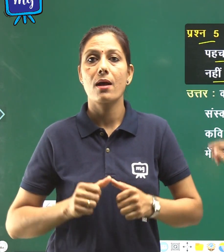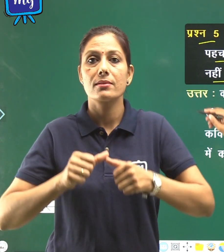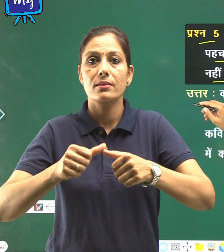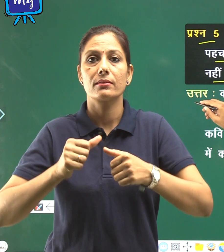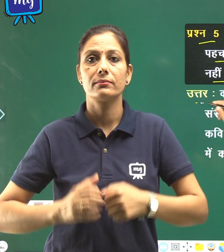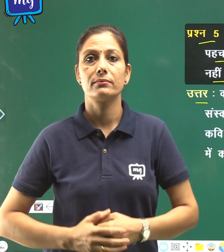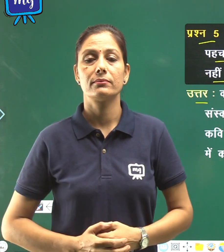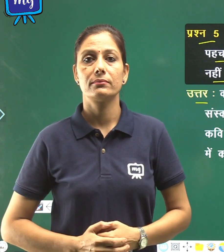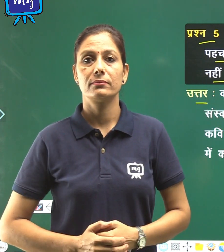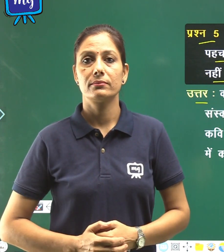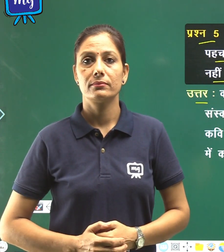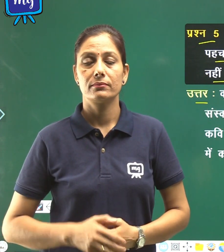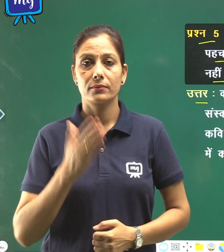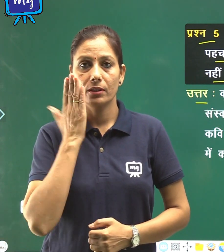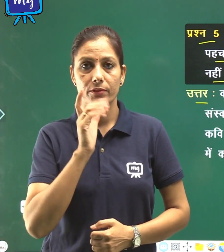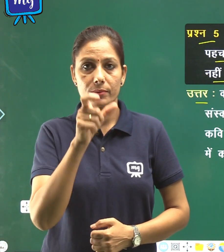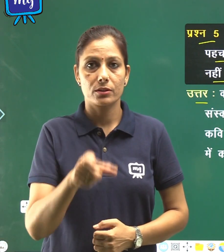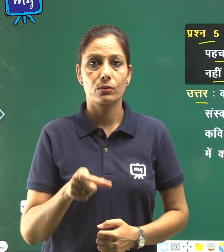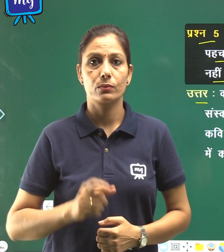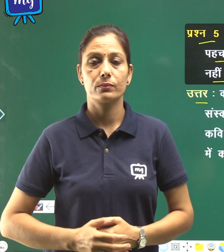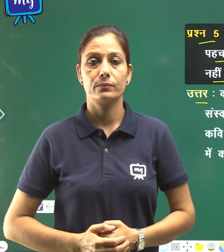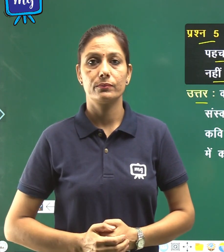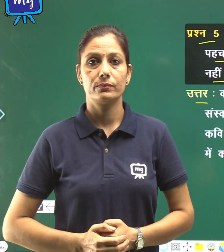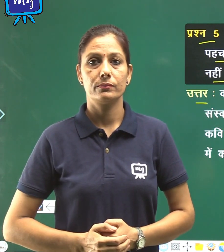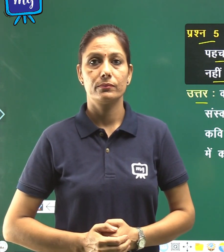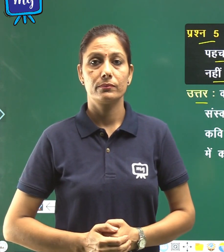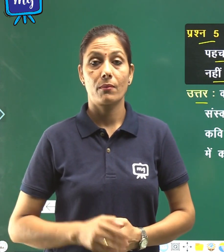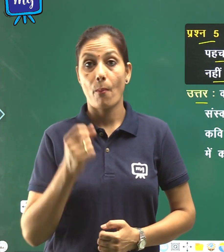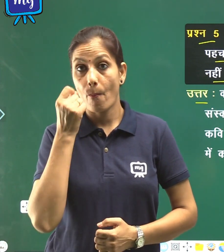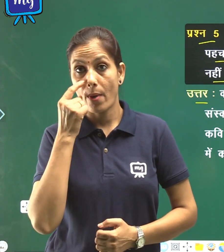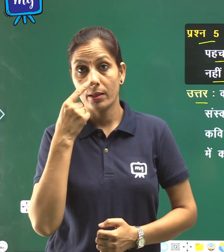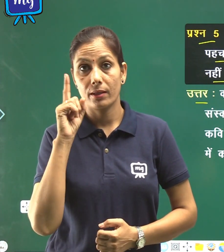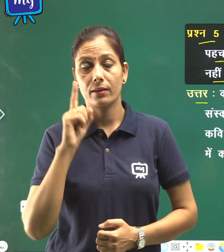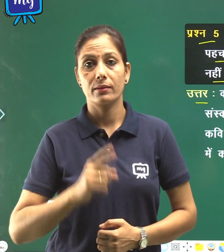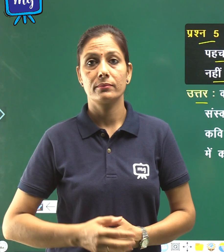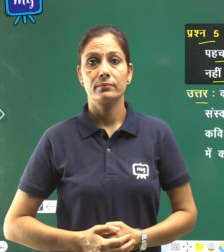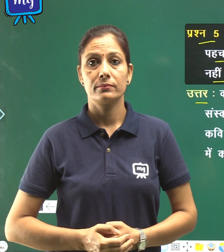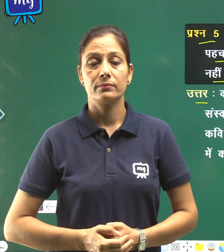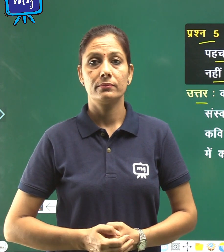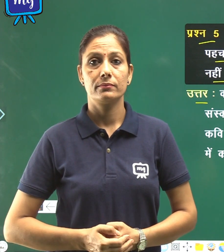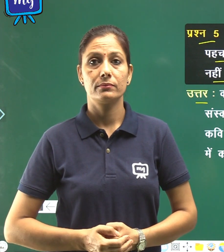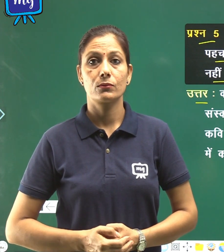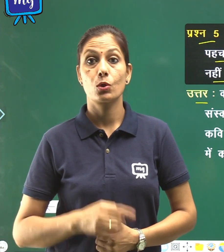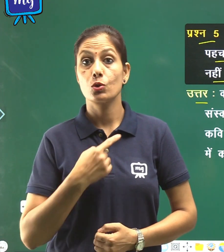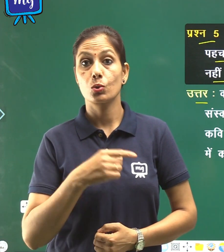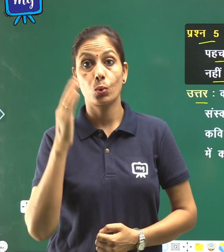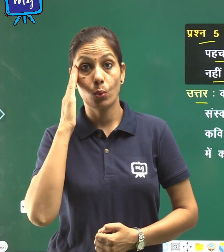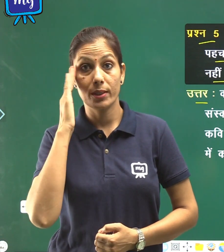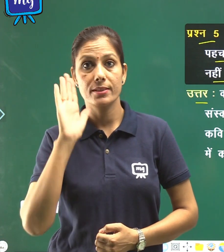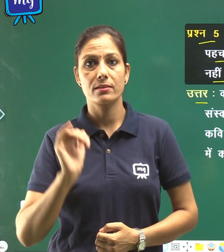उत्तर, कवि को मां ने जो ज्ञान